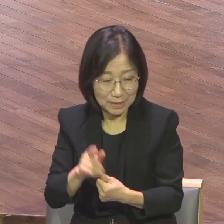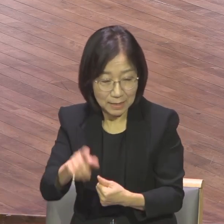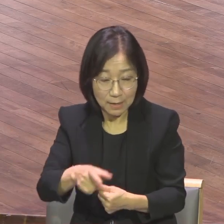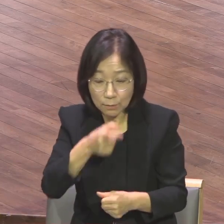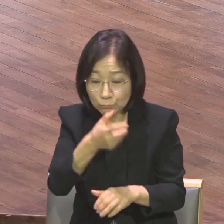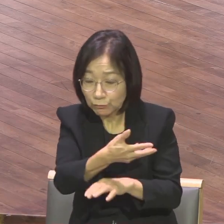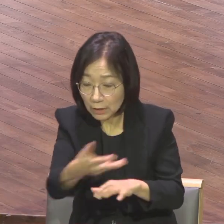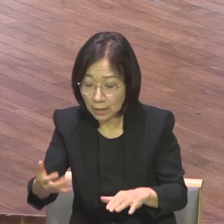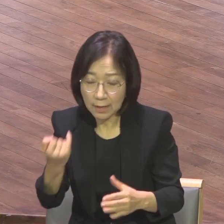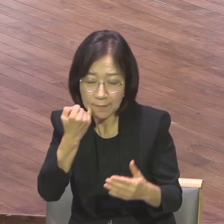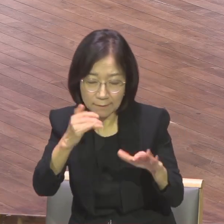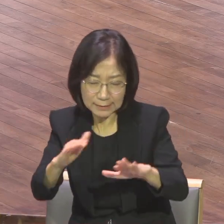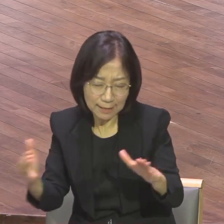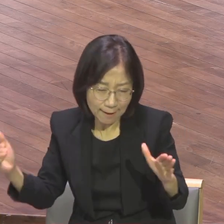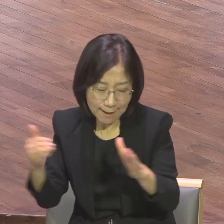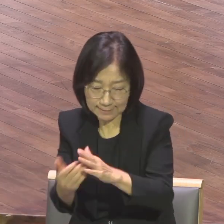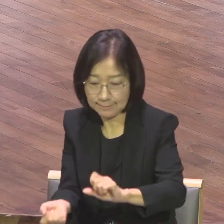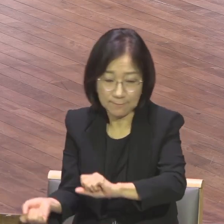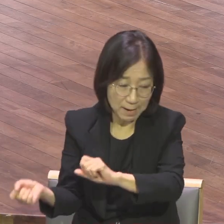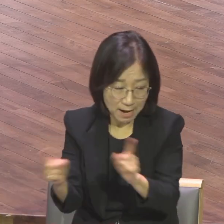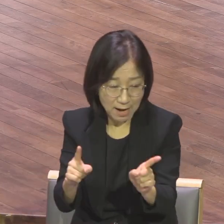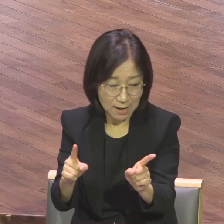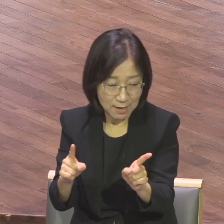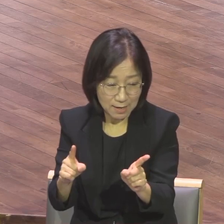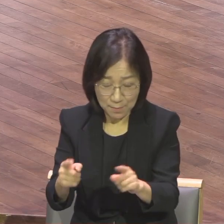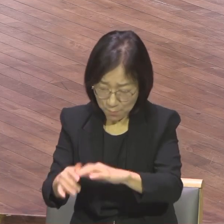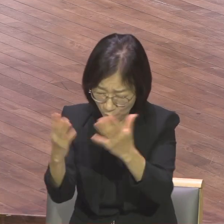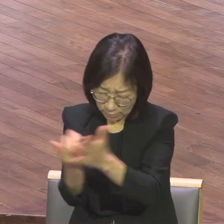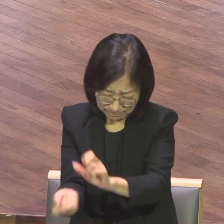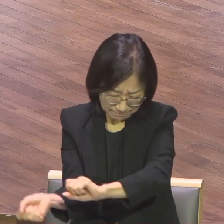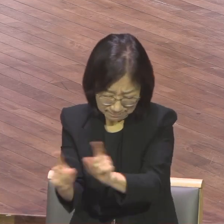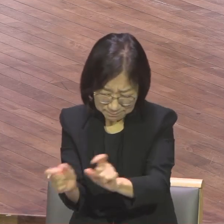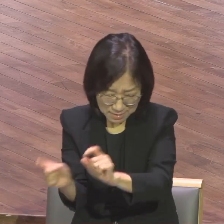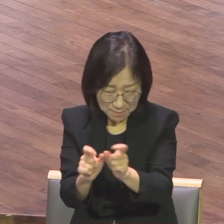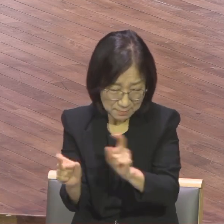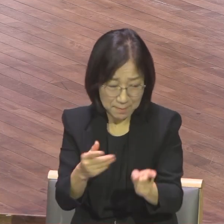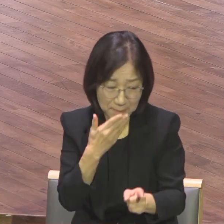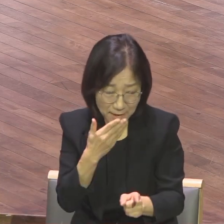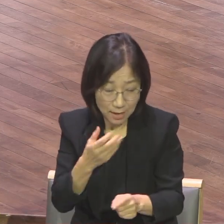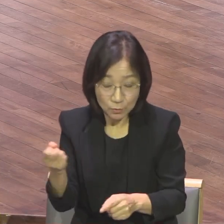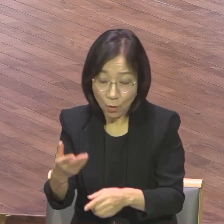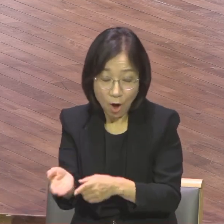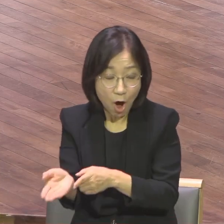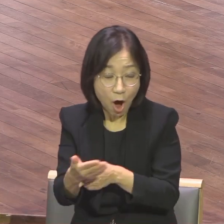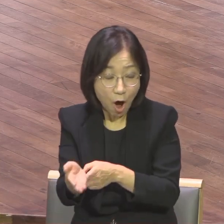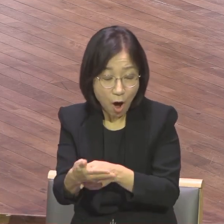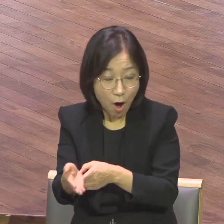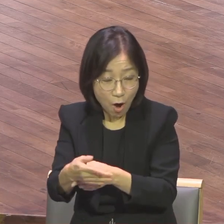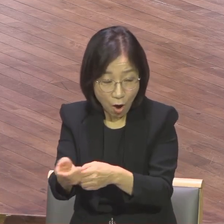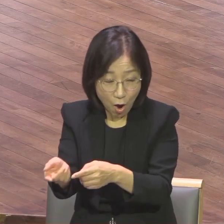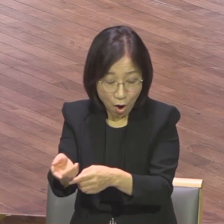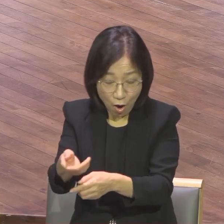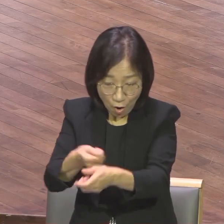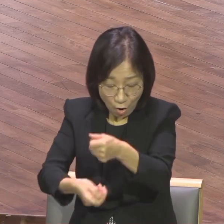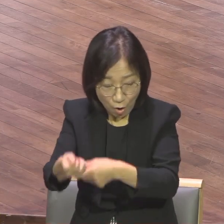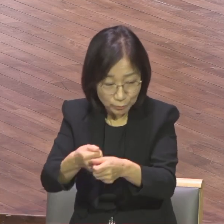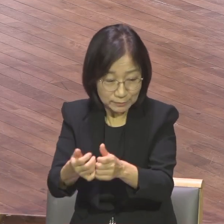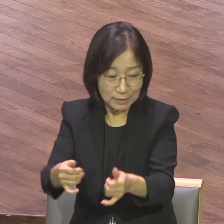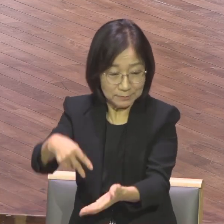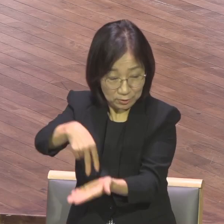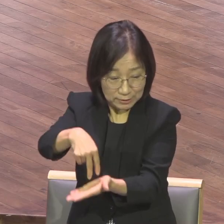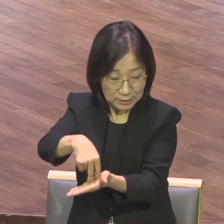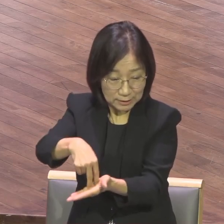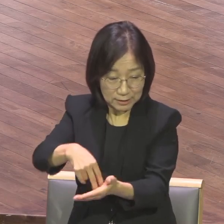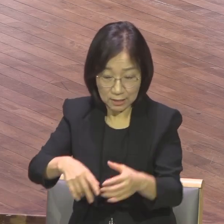되살아나겠고 이 강이 이르는 각처에 모든 것이 살 것이며 또 이 강가에 어부가 설 것이니 엔게디에서부터